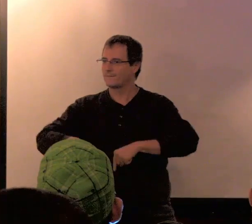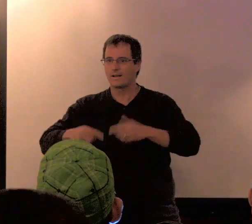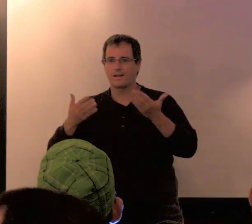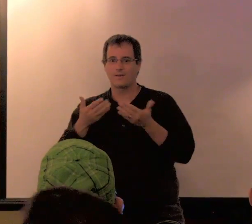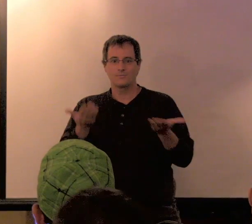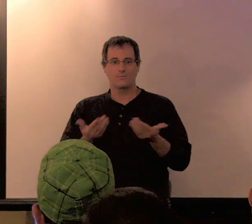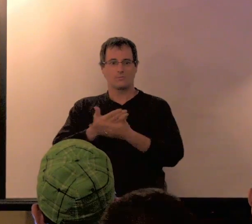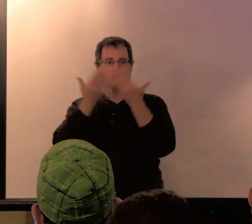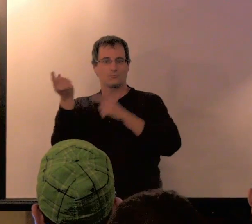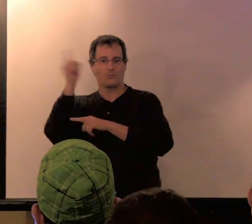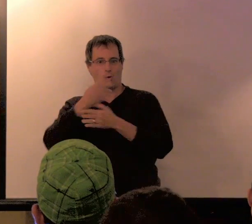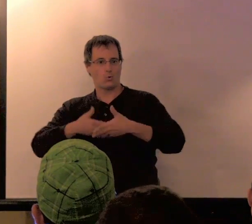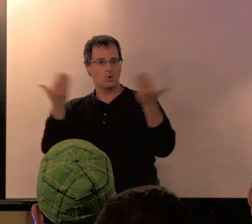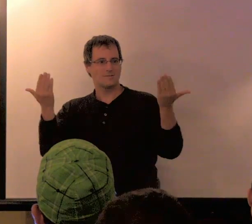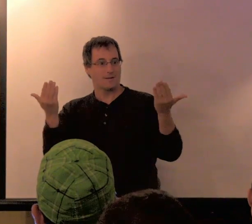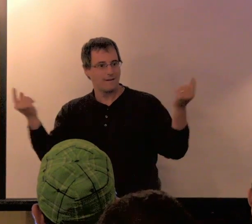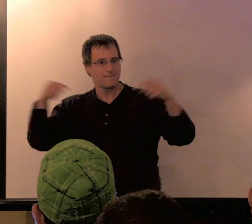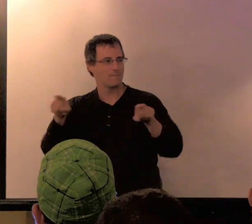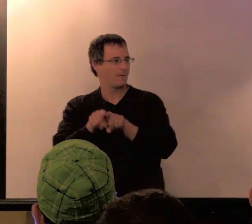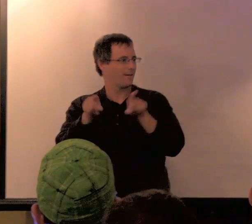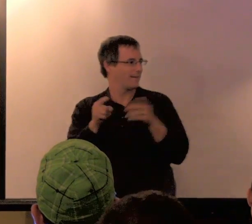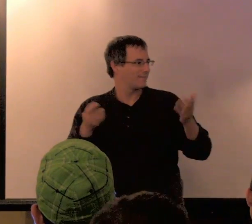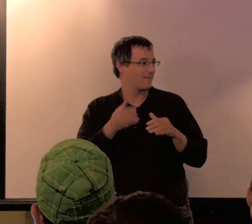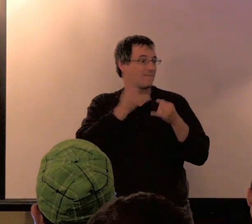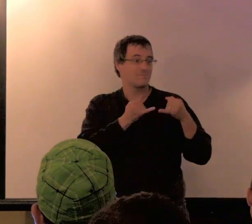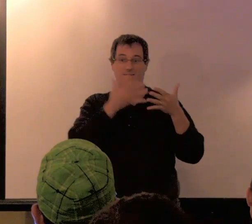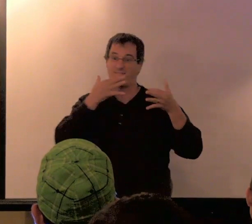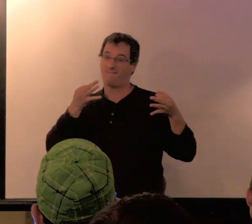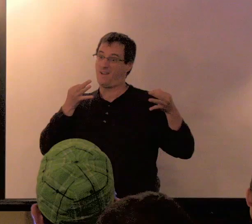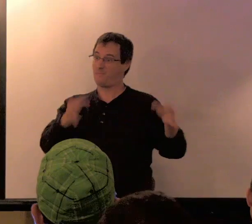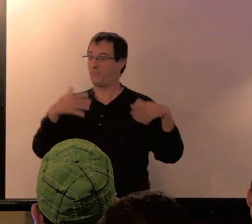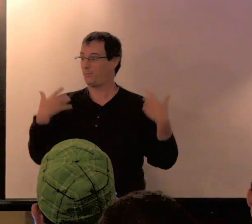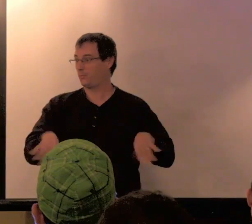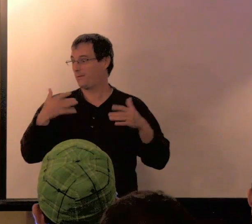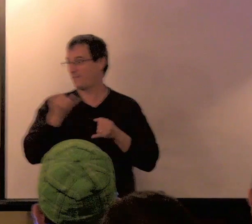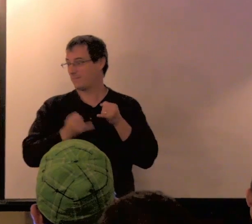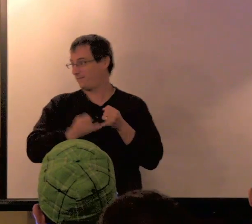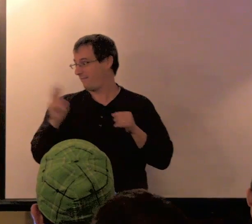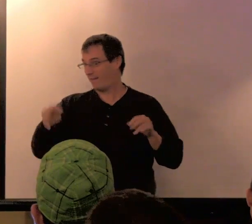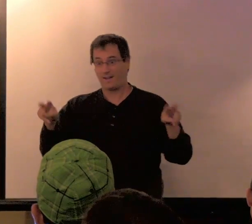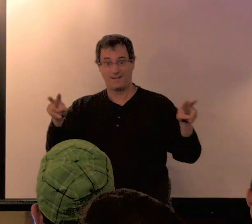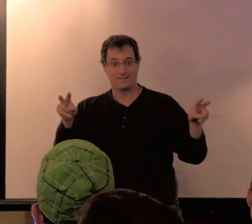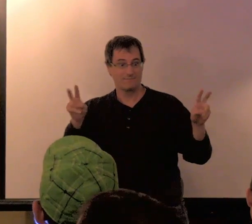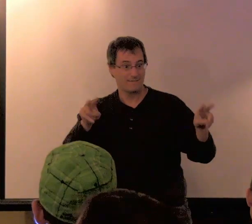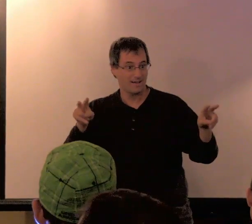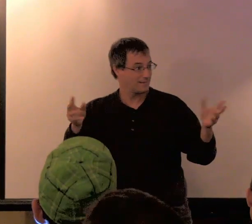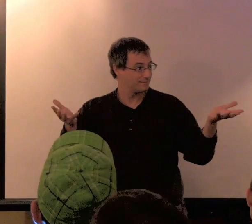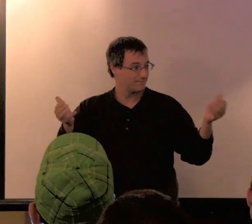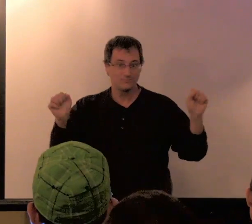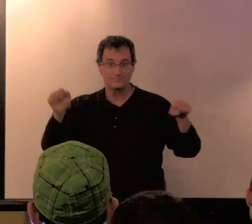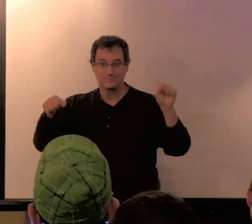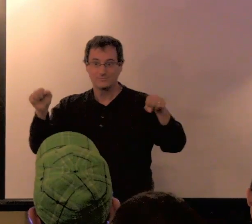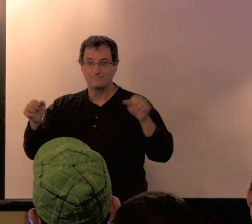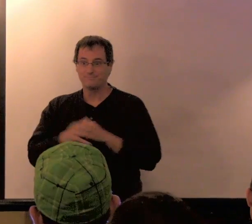Ça va bien. Bonjour. Bienvenue. Je suis content que vous soyez présents ici aujourd'hui. C'est la grande fin de